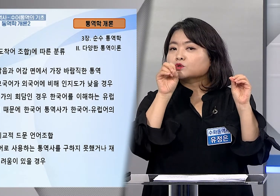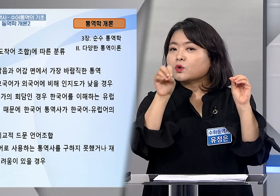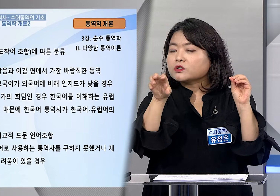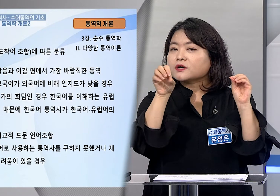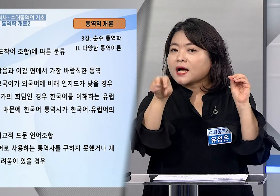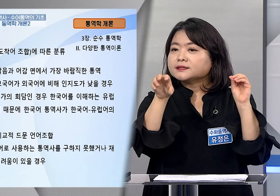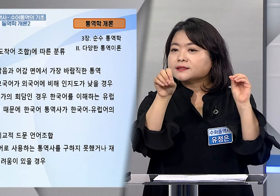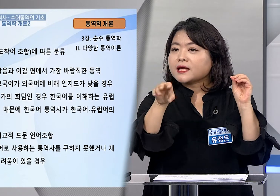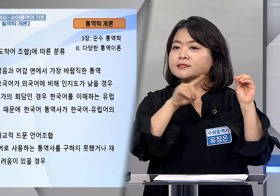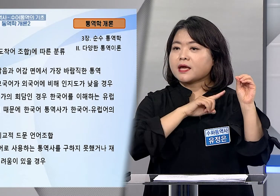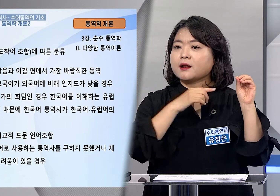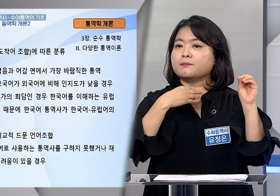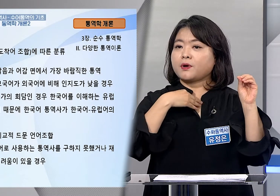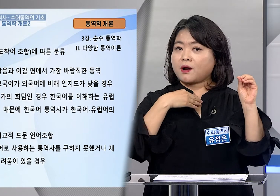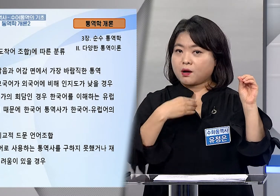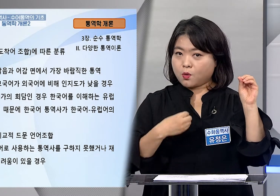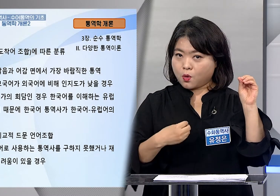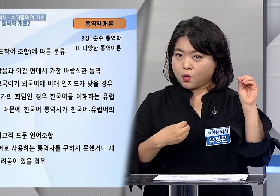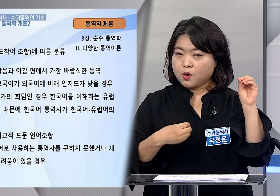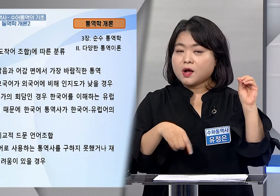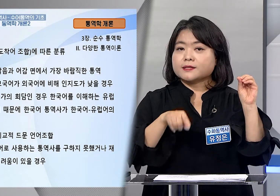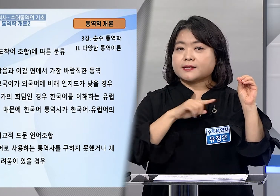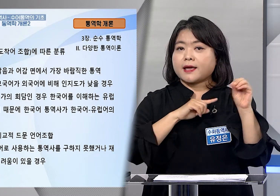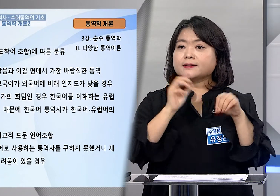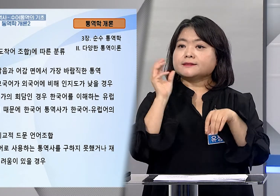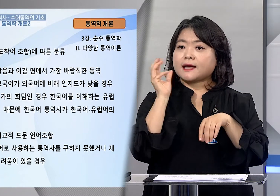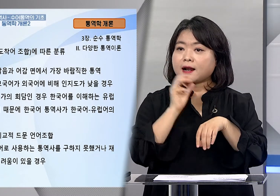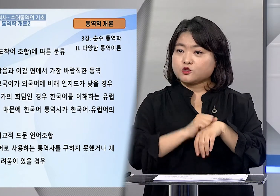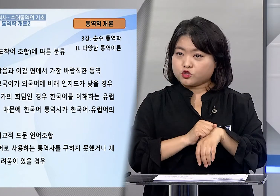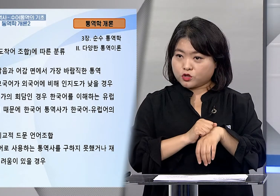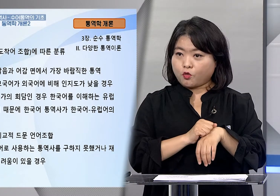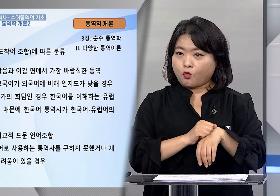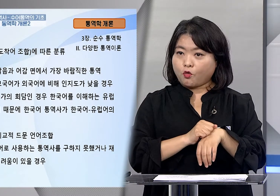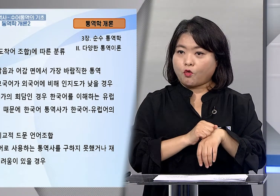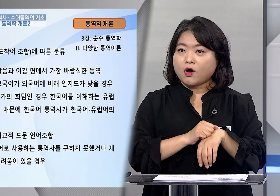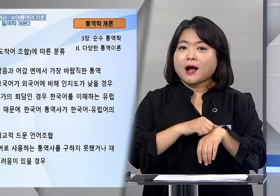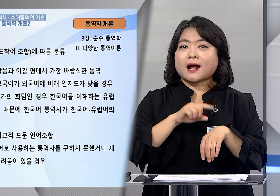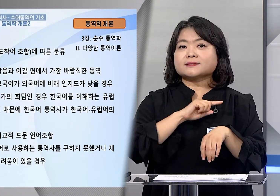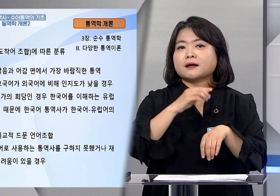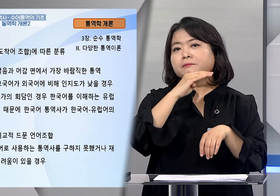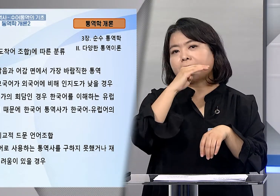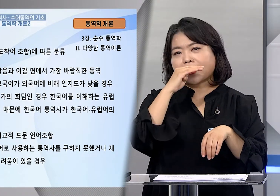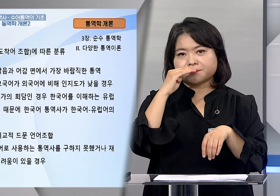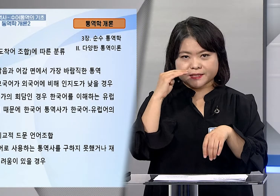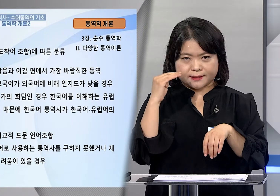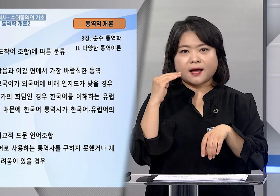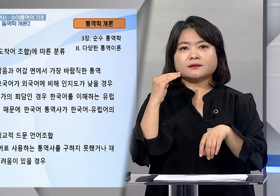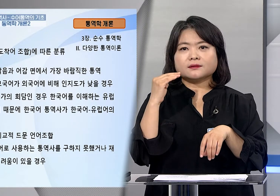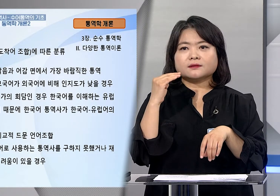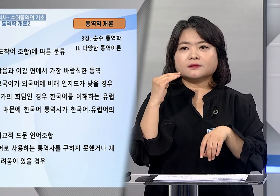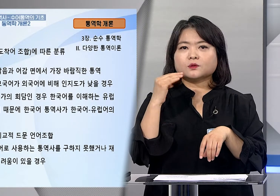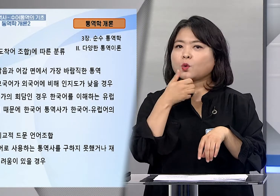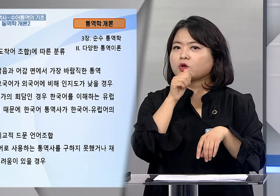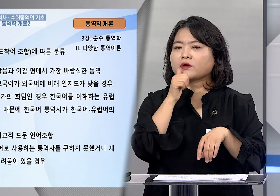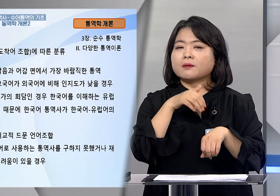통역하는 게 제일 편하고 제일 잘할 수 있고 가장 바람직한 통역의